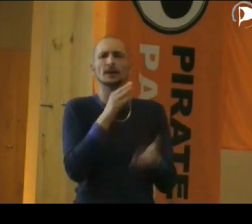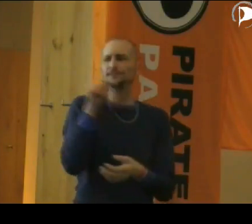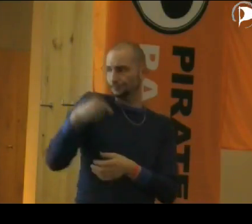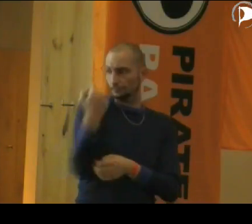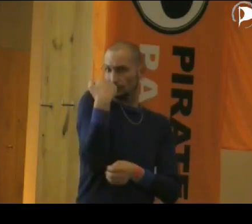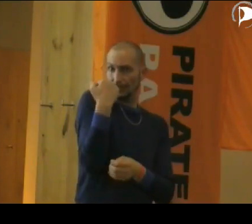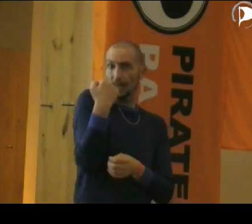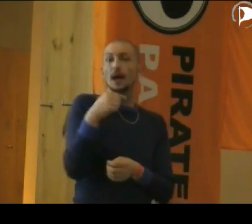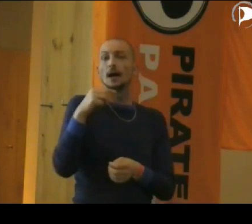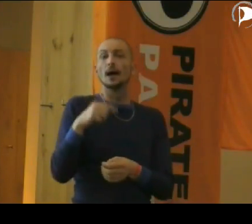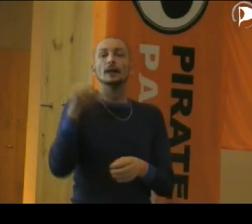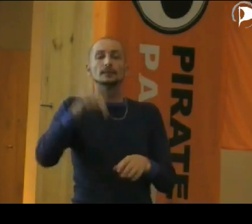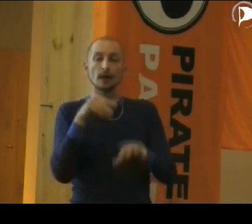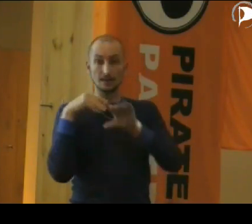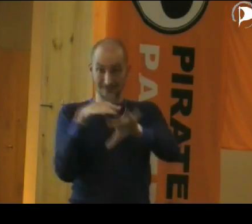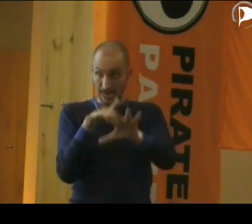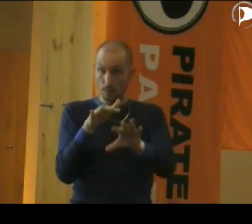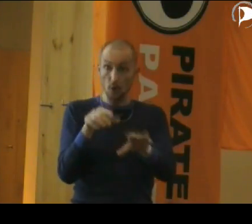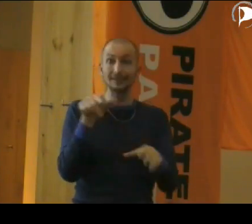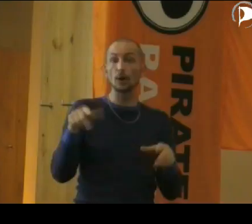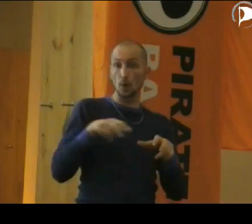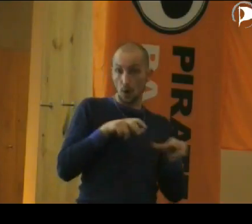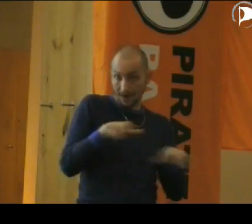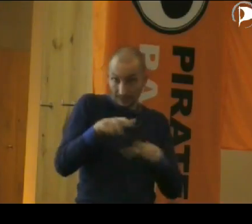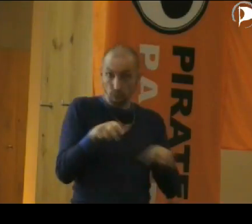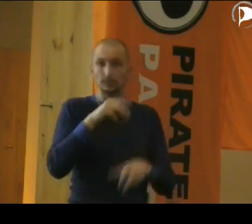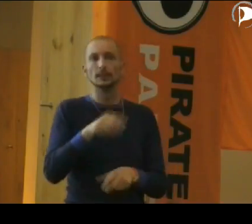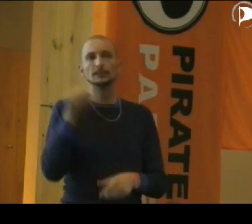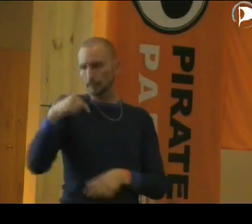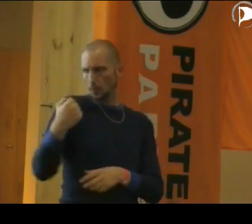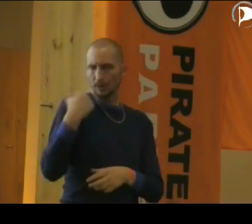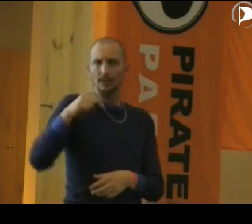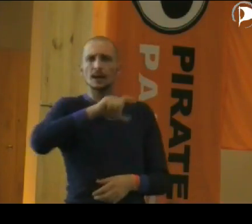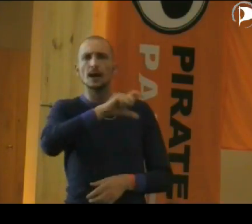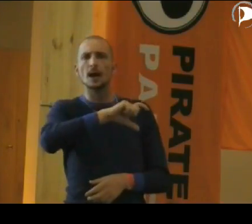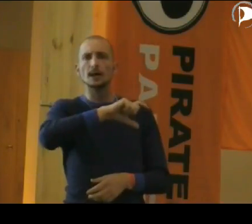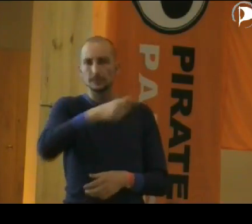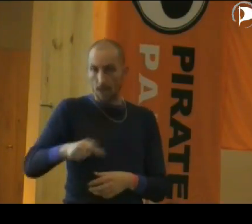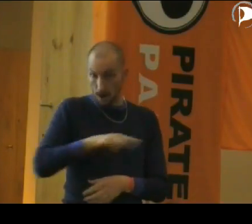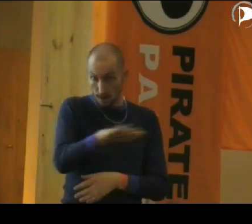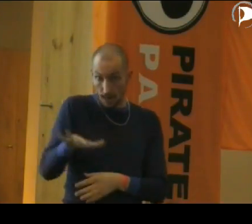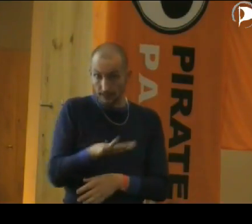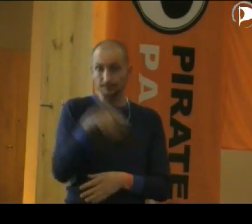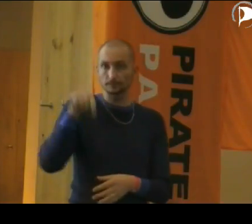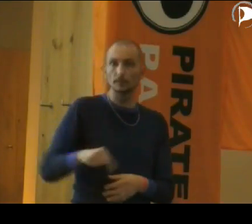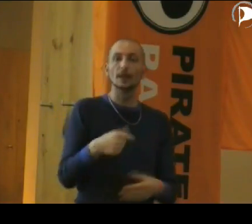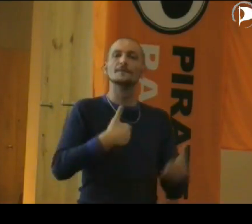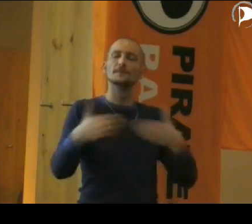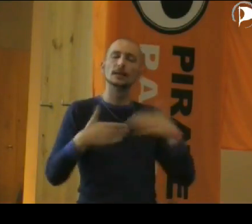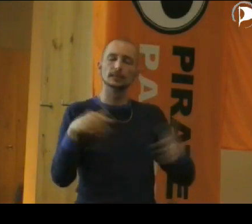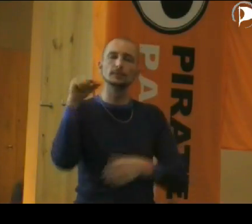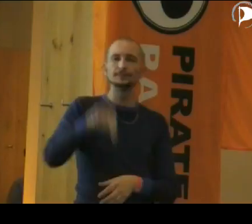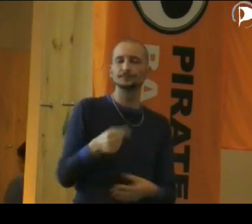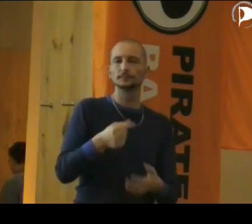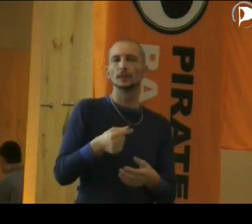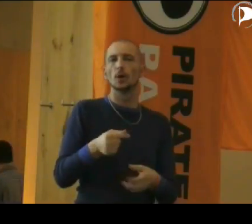die wahl muss die vollständigen daten sammeln kann tags drauf die haben wir damals den ganzen natürlich wieder